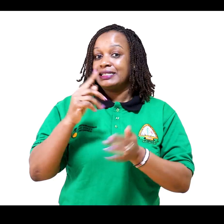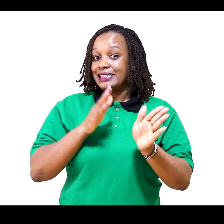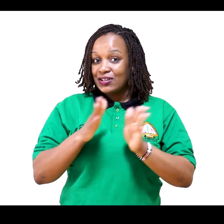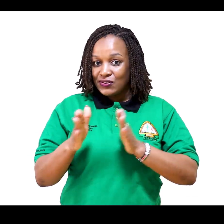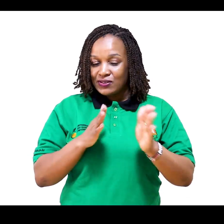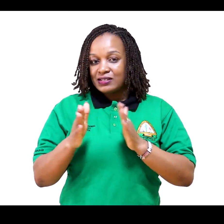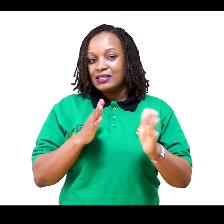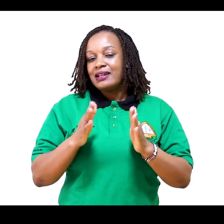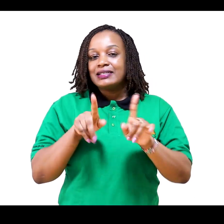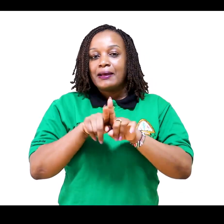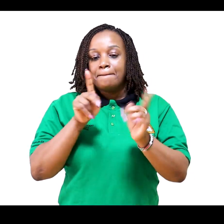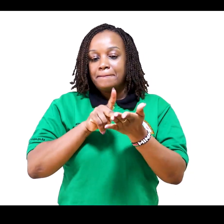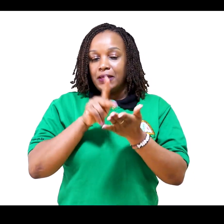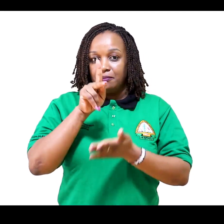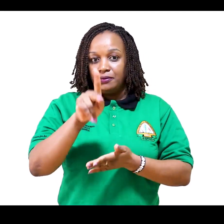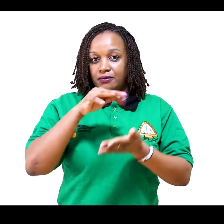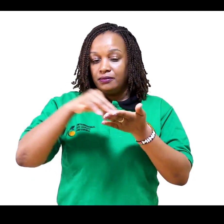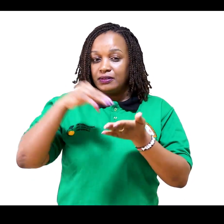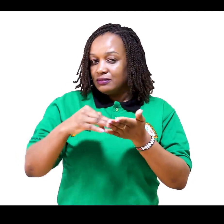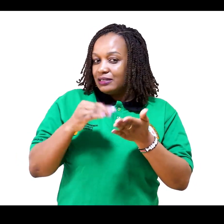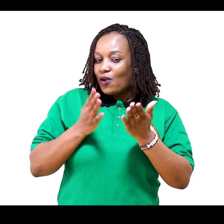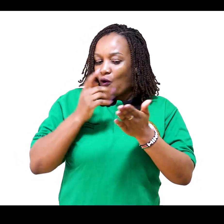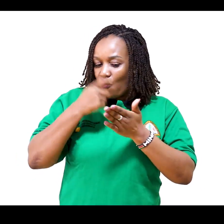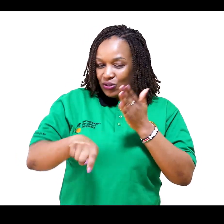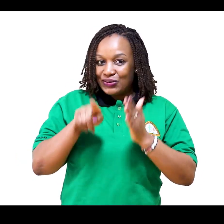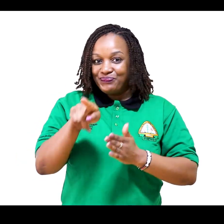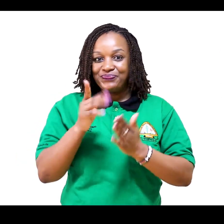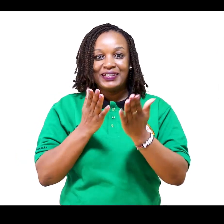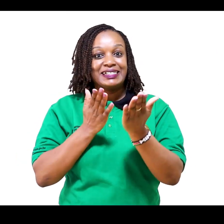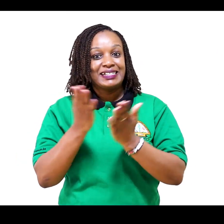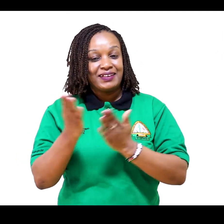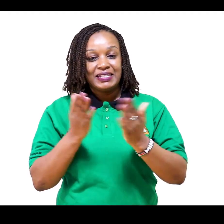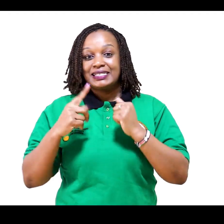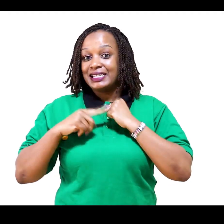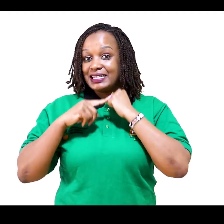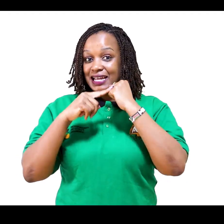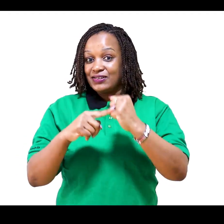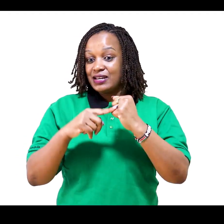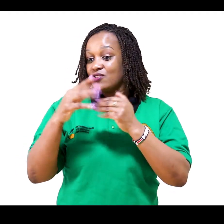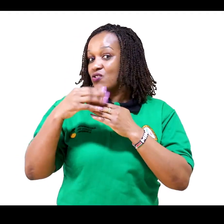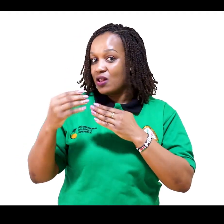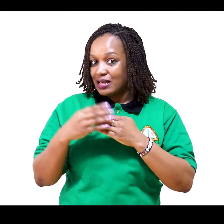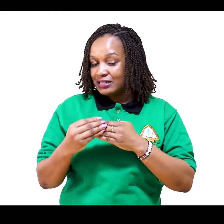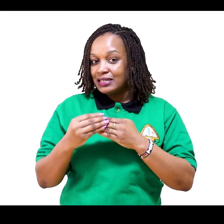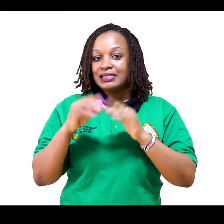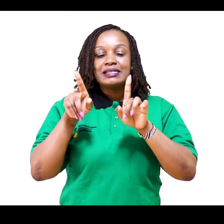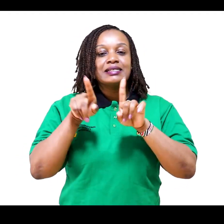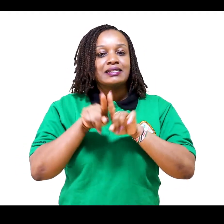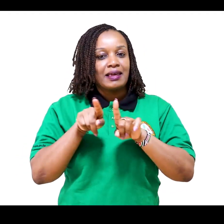na ushindani na malipo ya ada. Gharama ya huduma hii ni $600 au sawa na